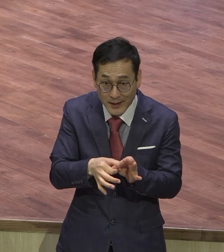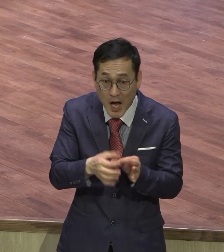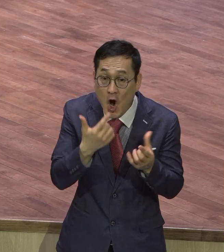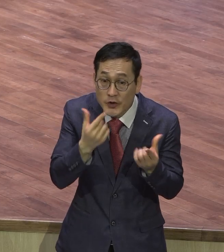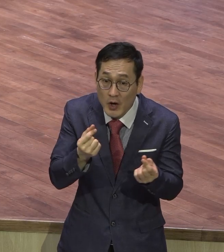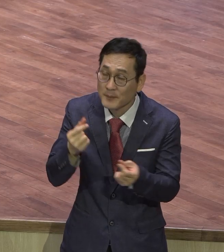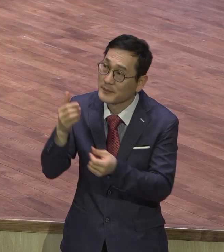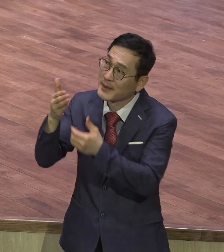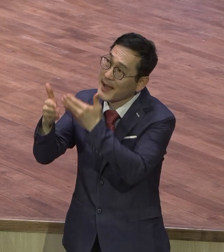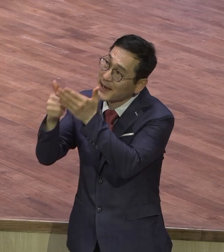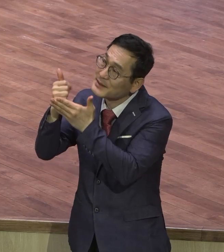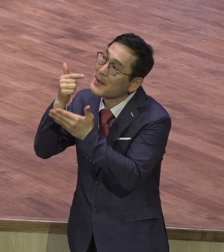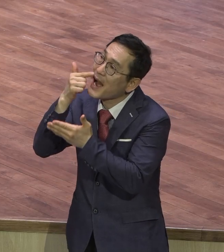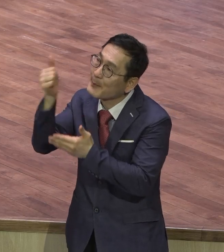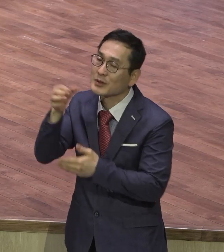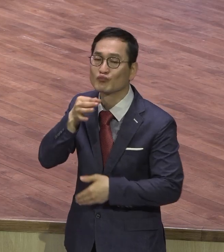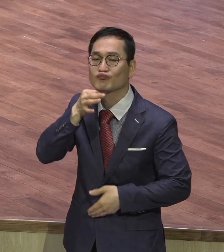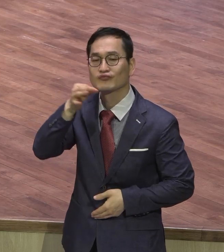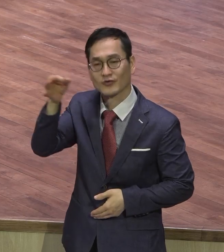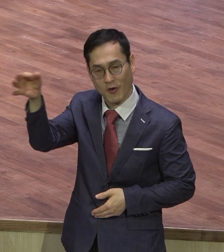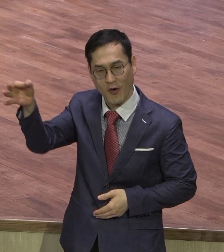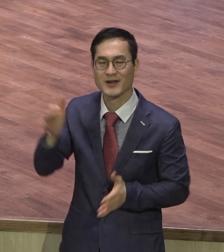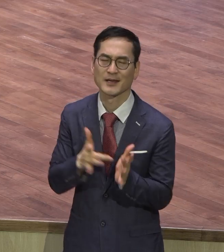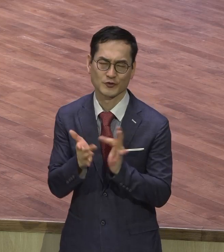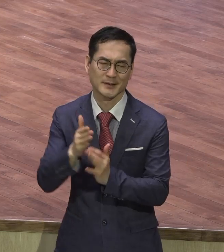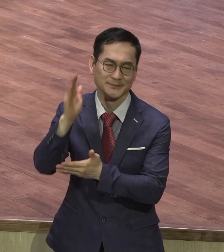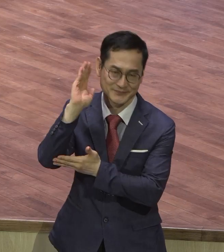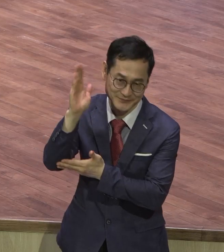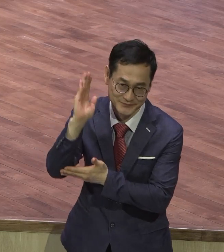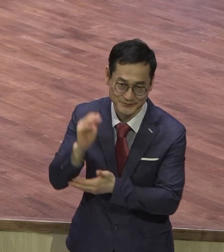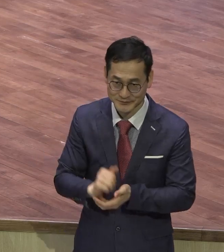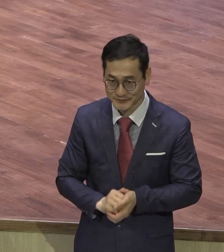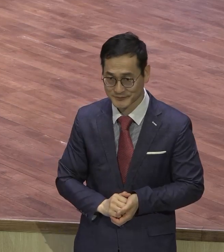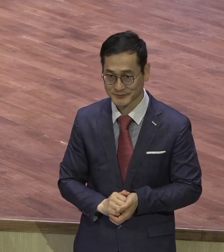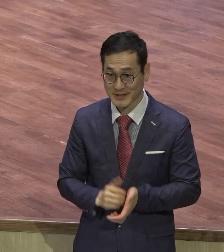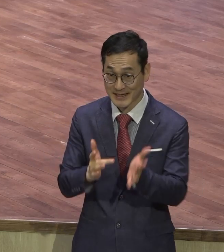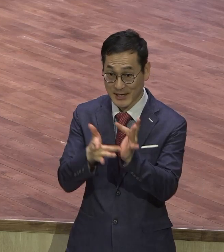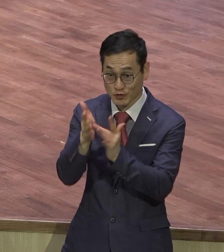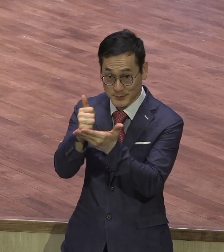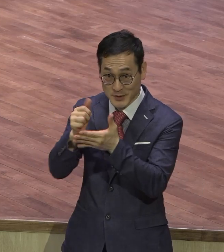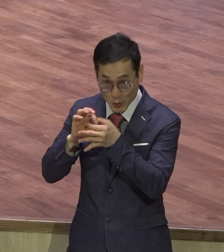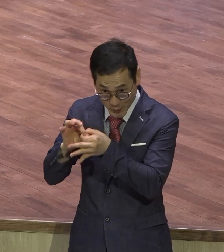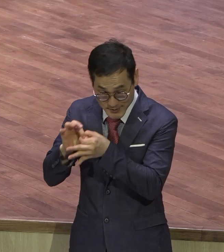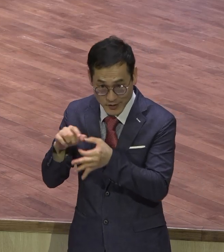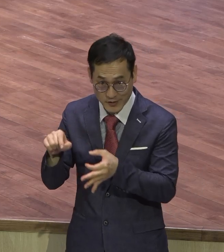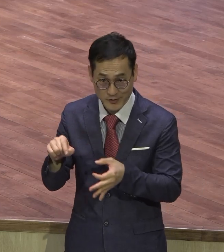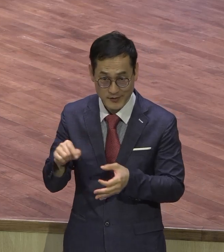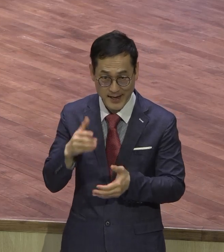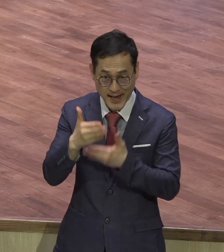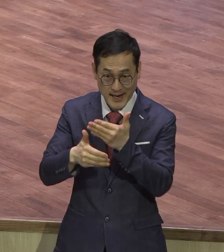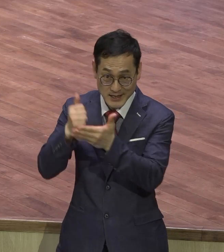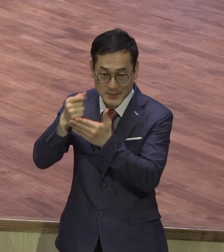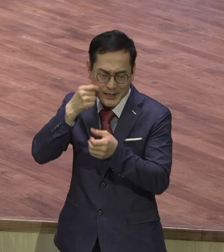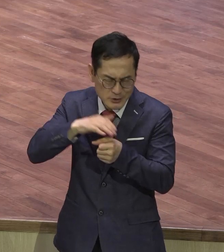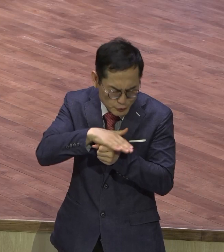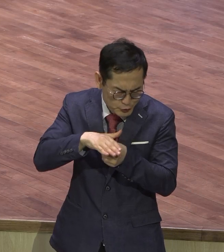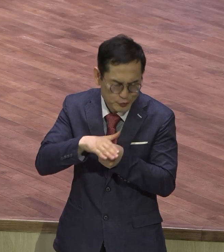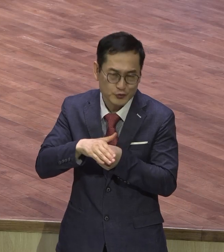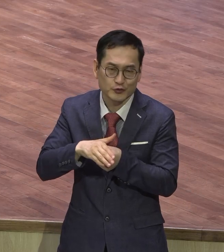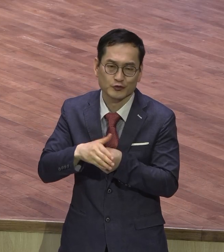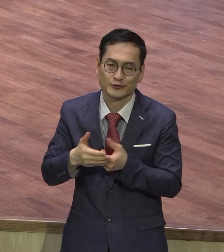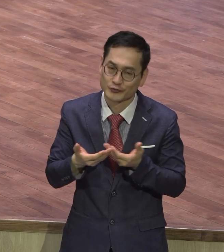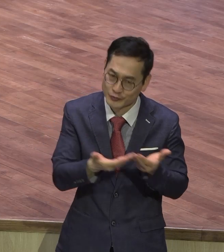4장 19절 말씀처럼 예수 그리스도의 대속 사역을 통해서 하나님의 긍휼하심을 받고 때를 따라 돕는 은혜를